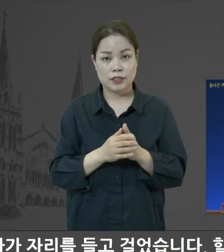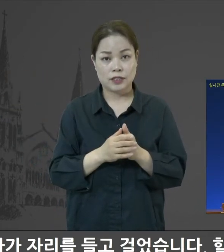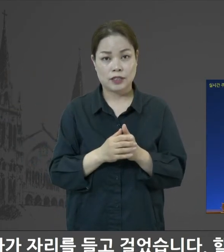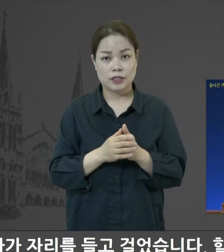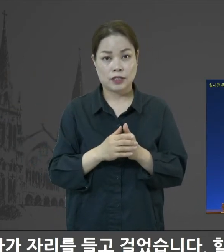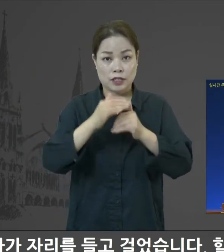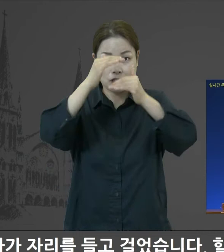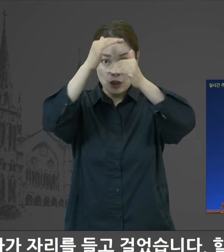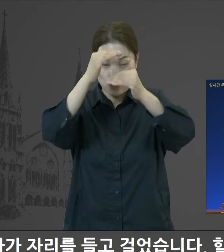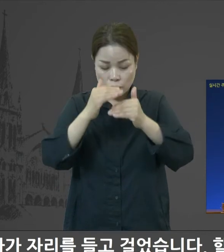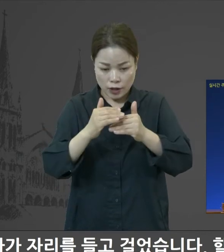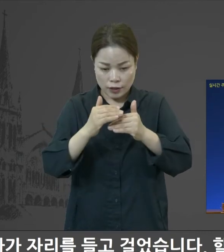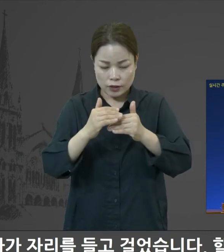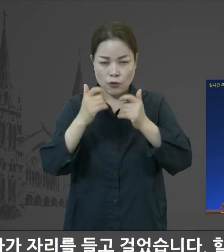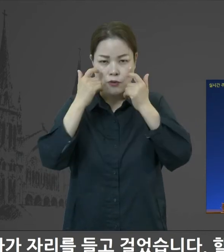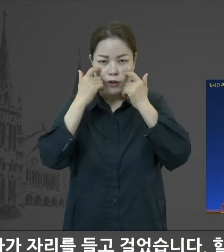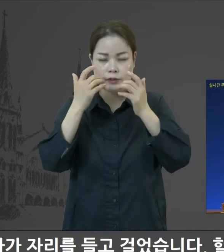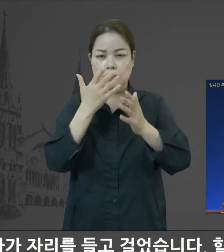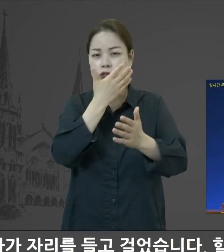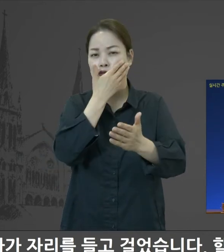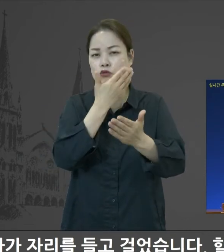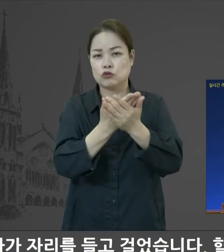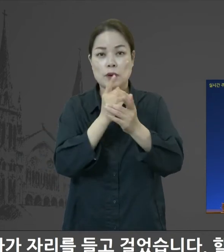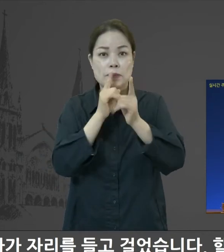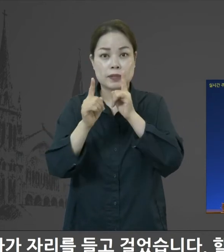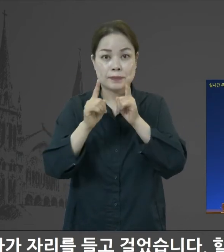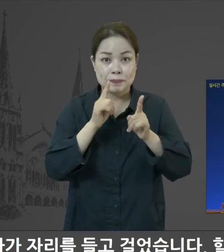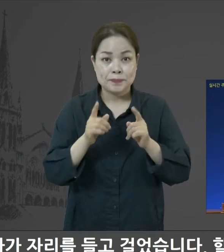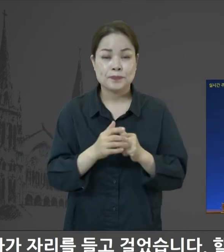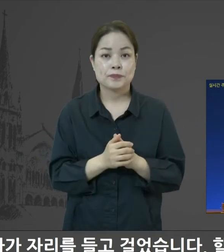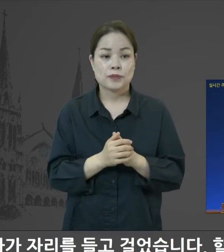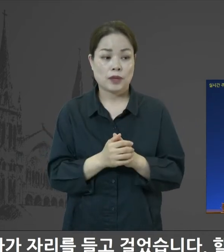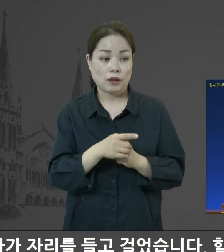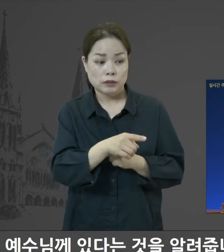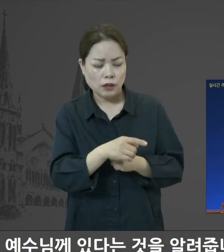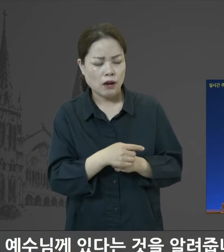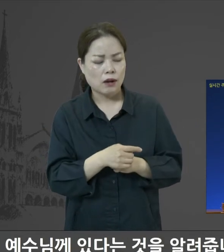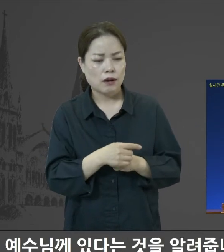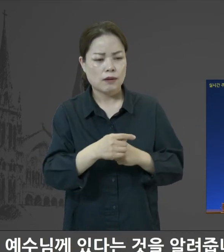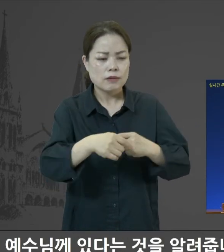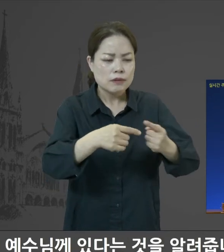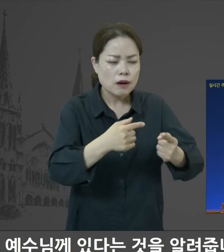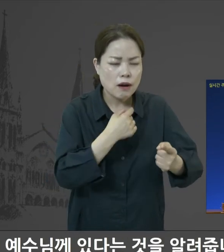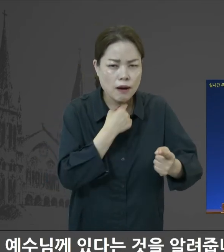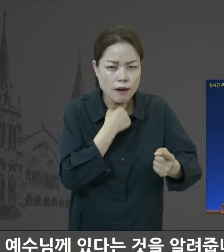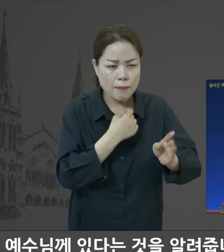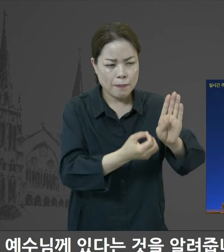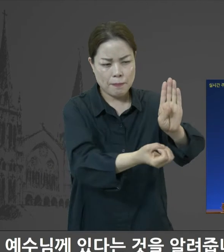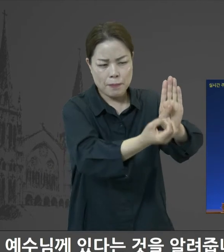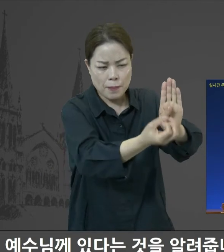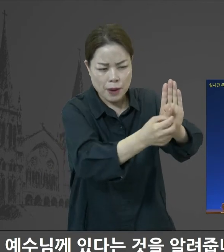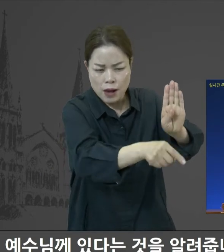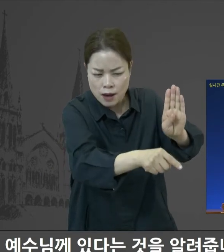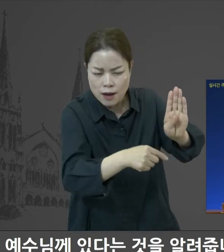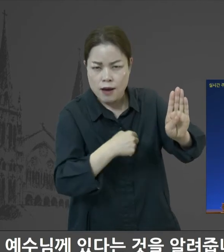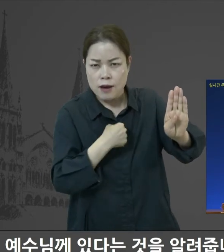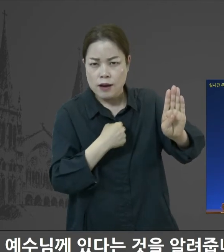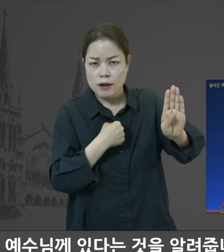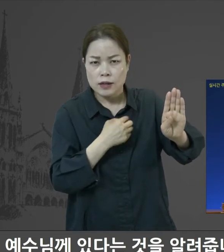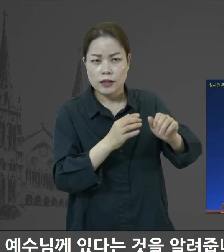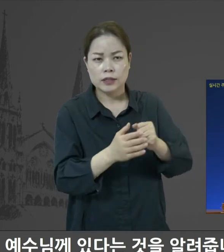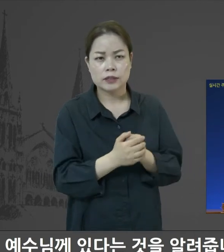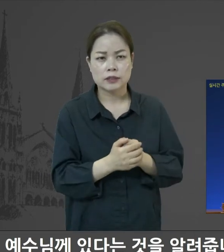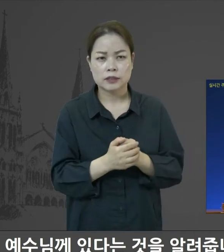우리에게 던져주는 확실한 메시지입니다. 네가 그렇게 들어가고 싶었던 곳, 네가